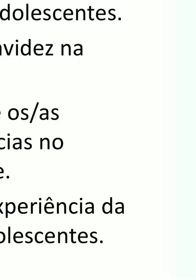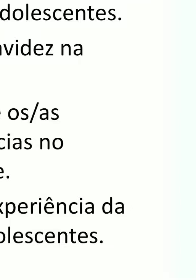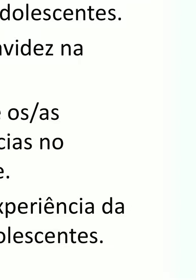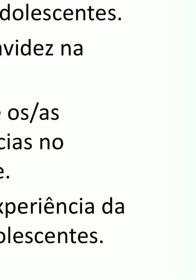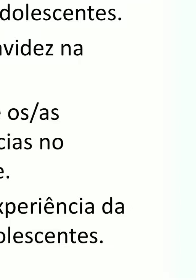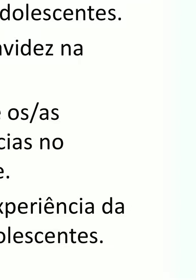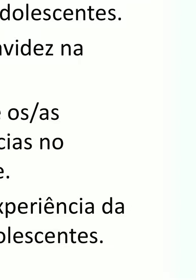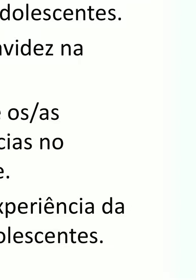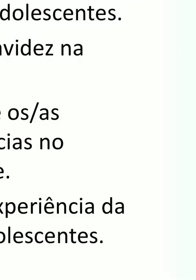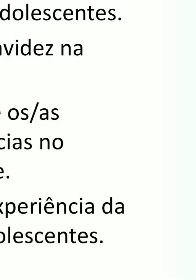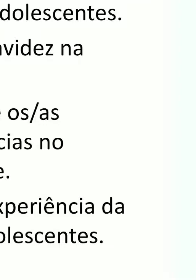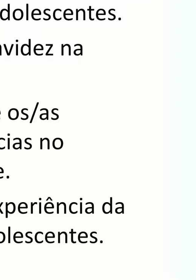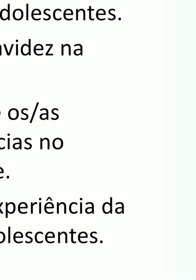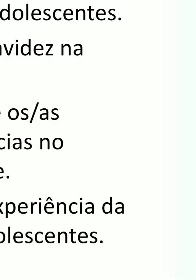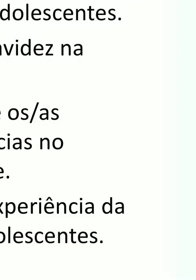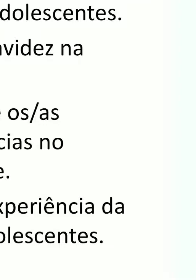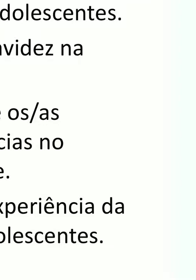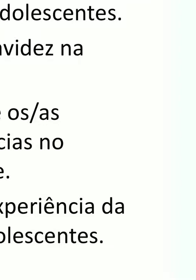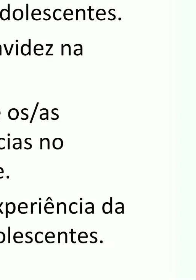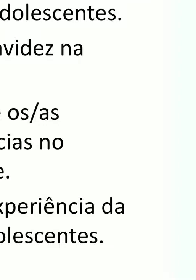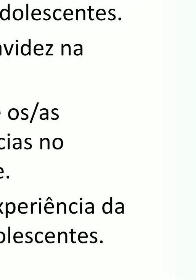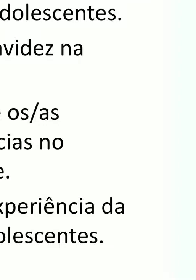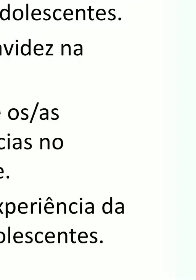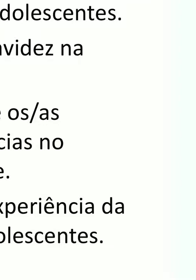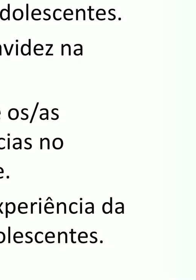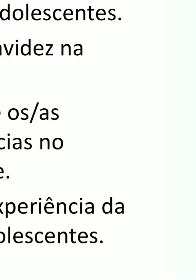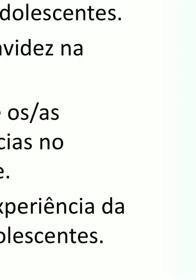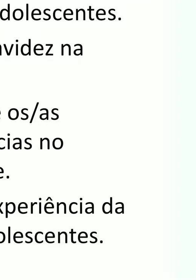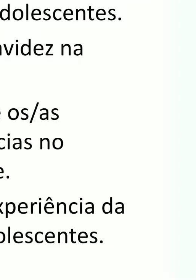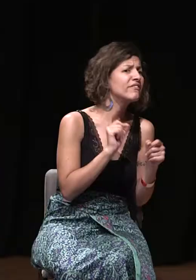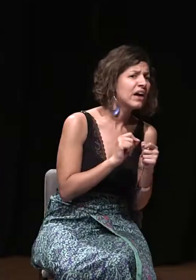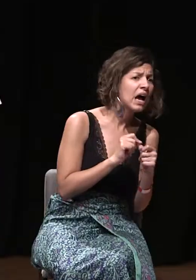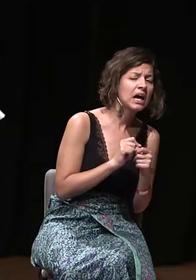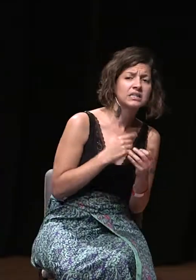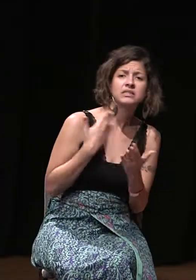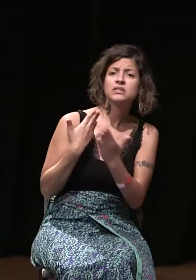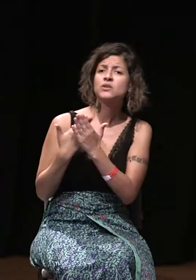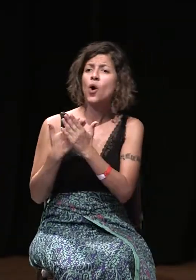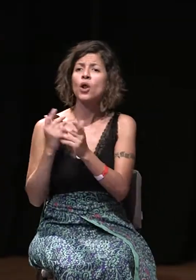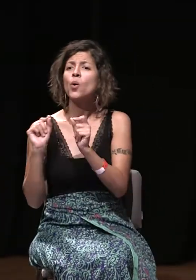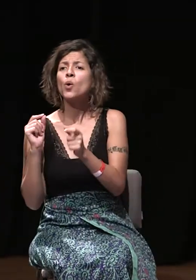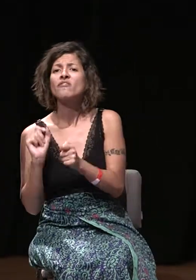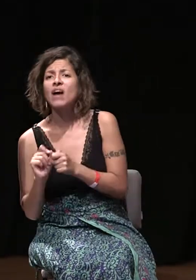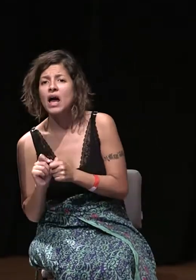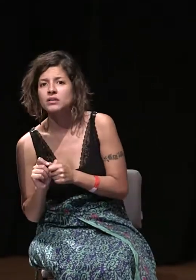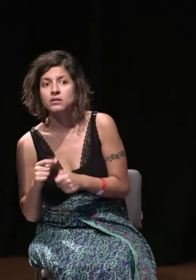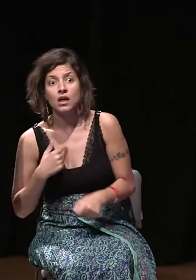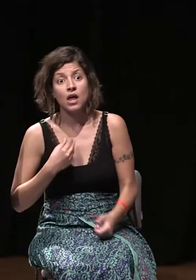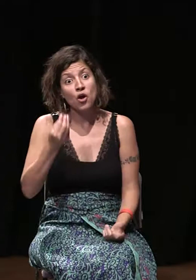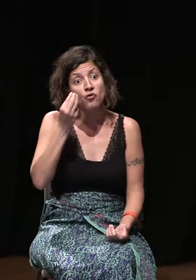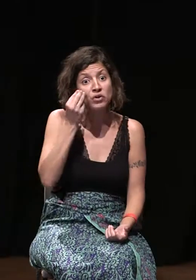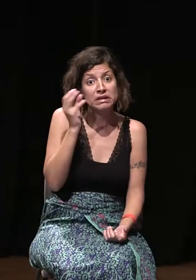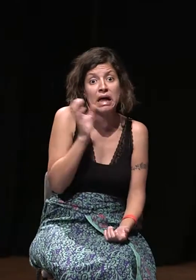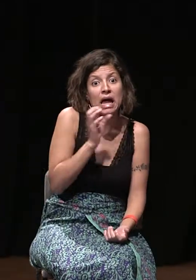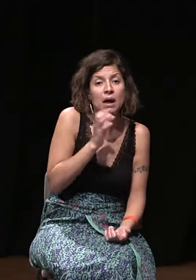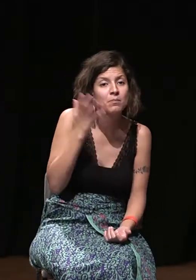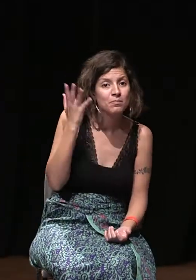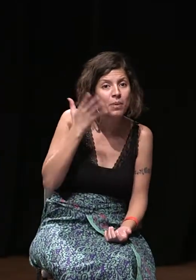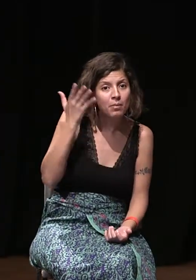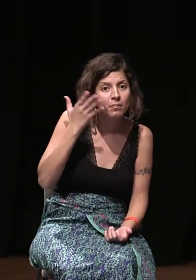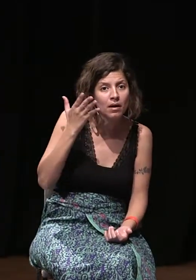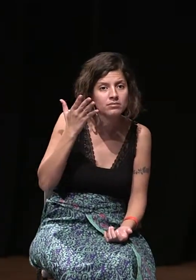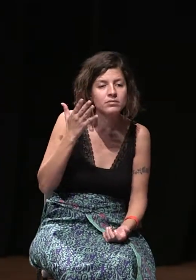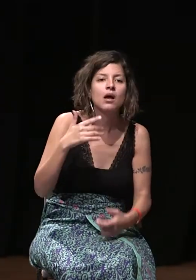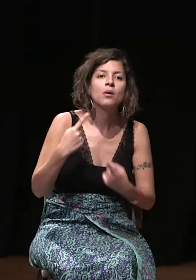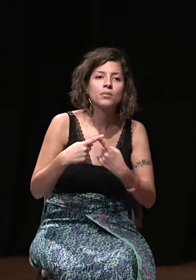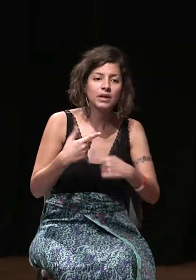e perguntando muito sobre o que fazer na escola, eu vou tentar ir mais rápido na primeira parte, para deixar mais